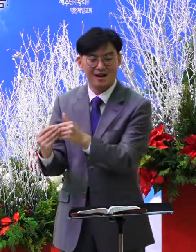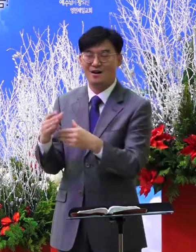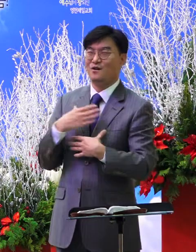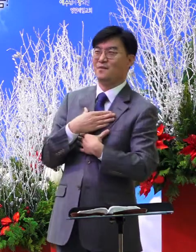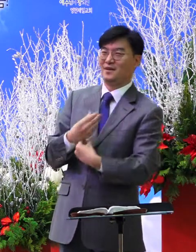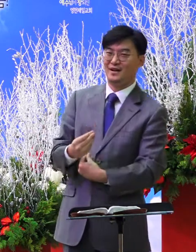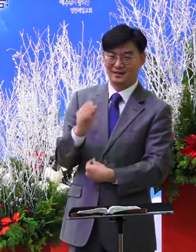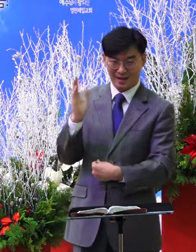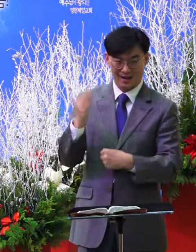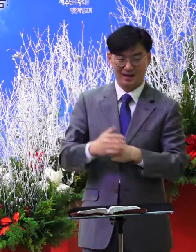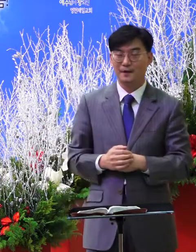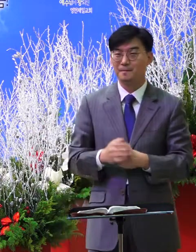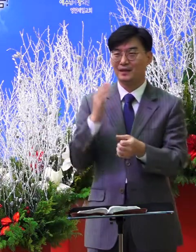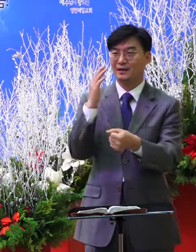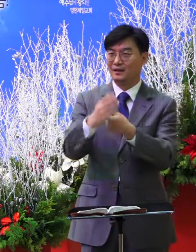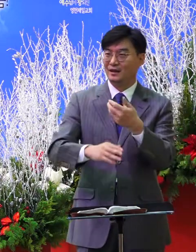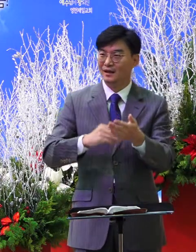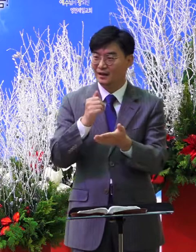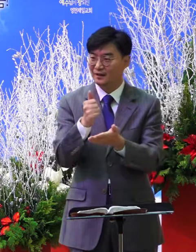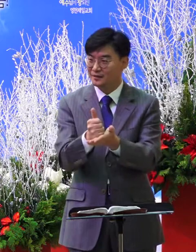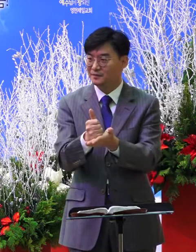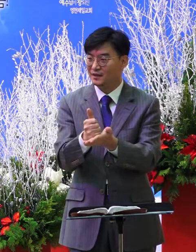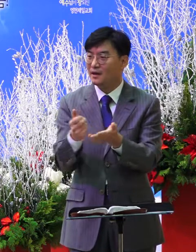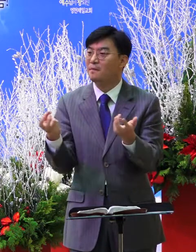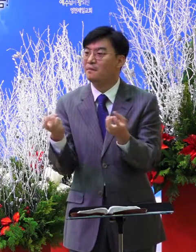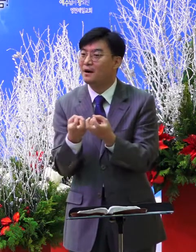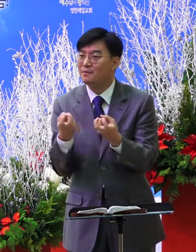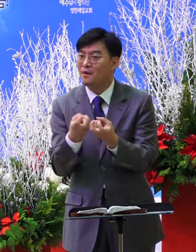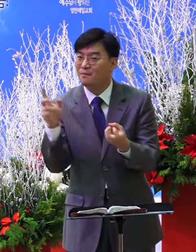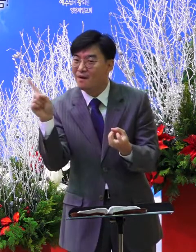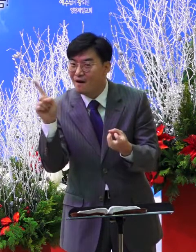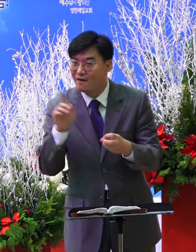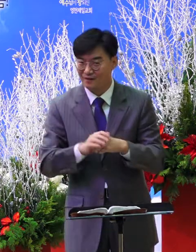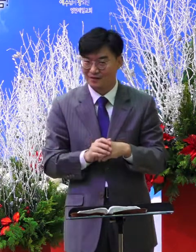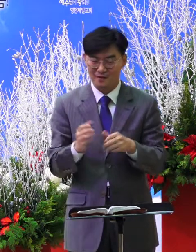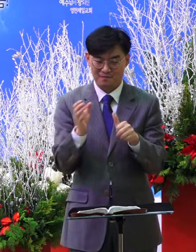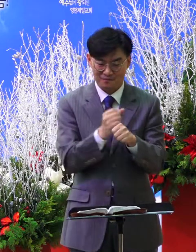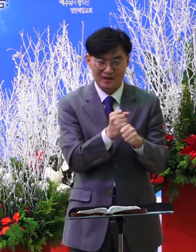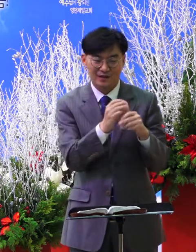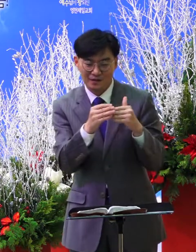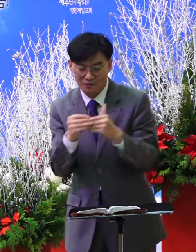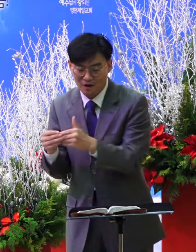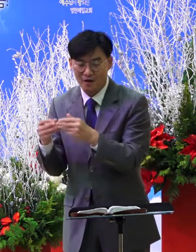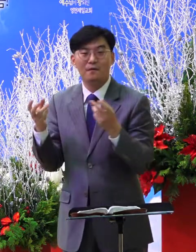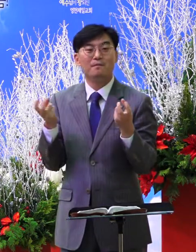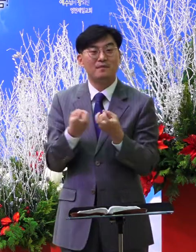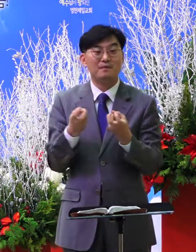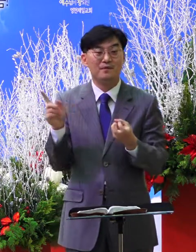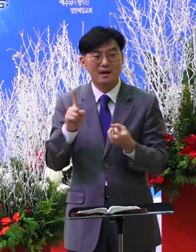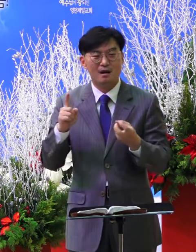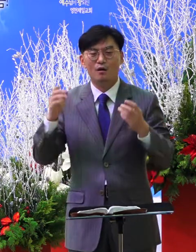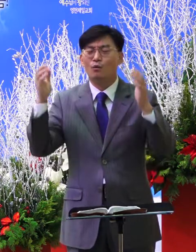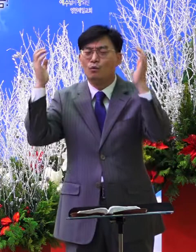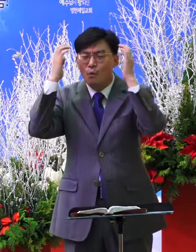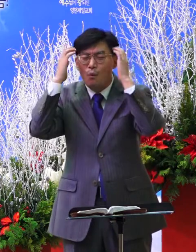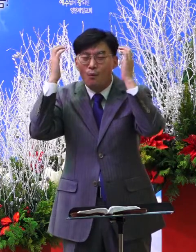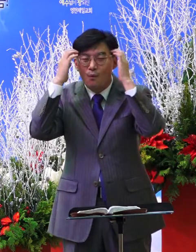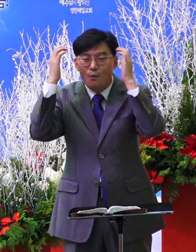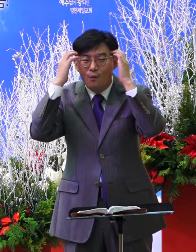하나님께서 가장 즐겨 사용하시는 도구는 고난이라고 하는 것입니다. 고난을 통해서 우리를